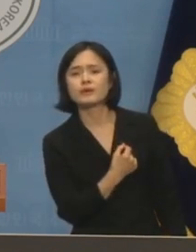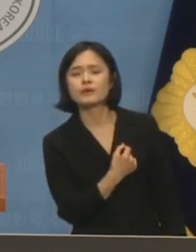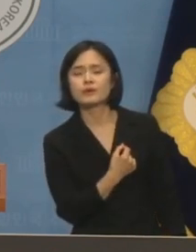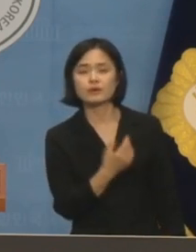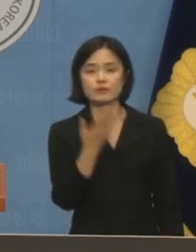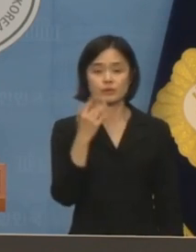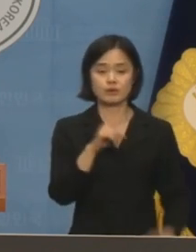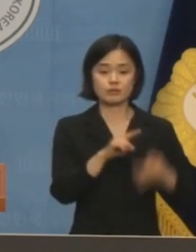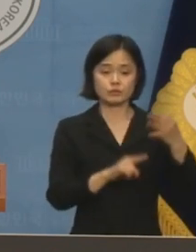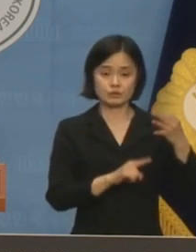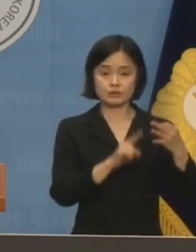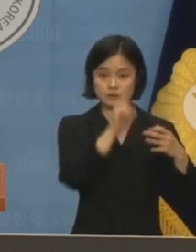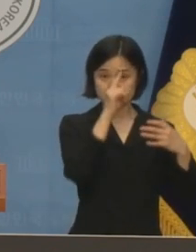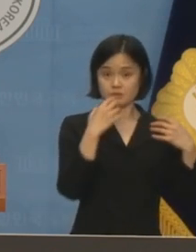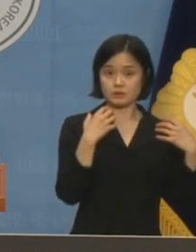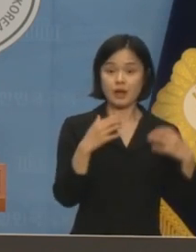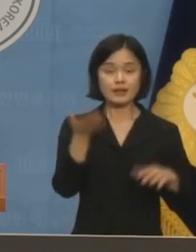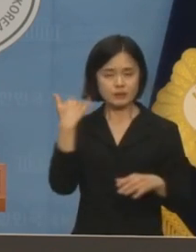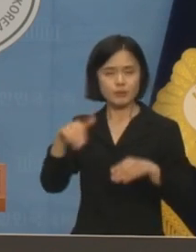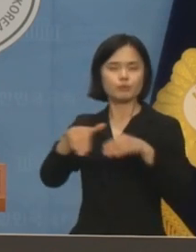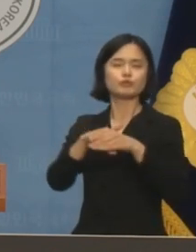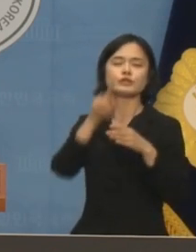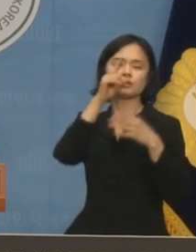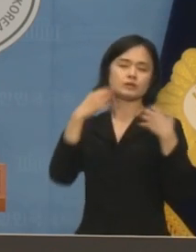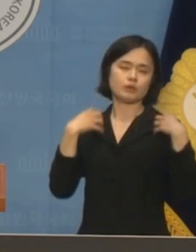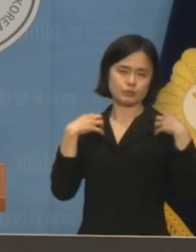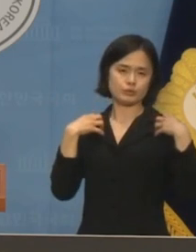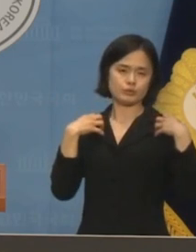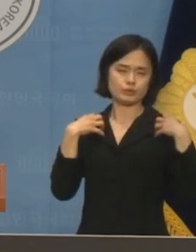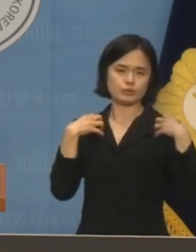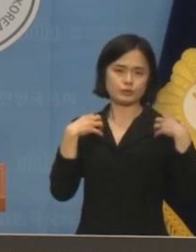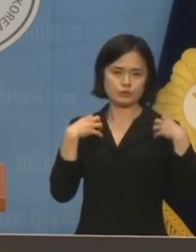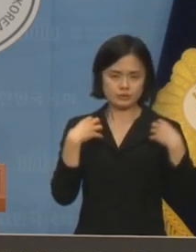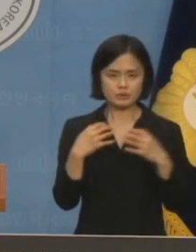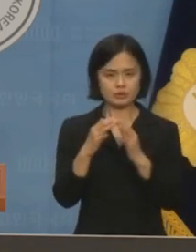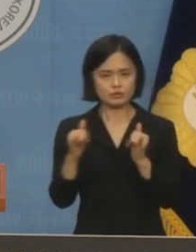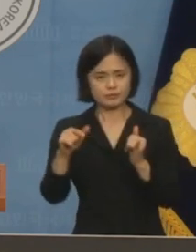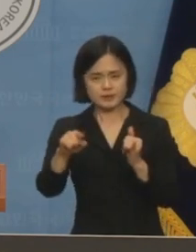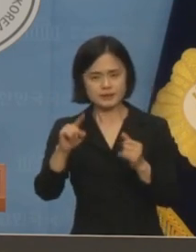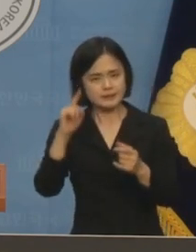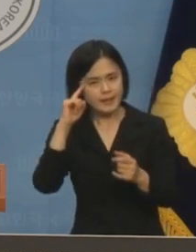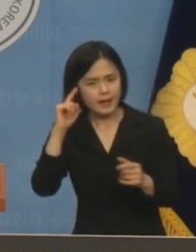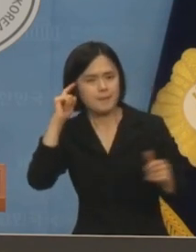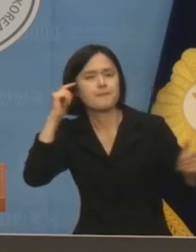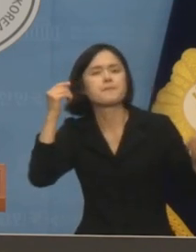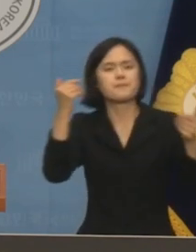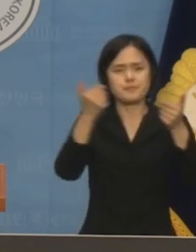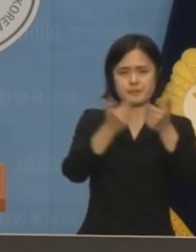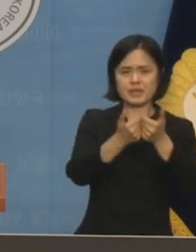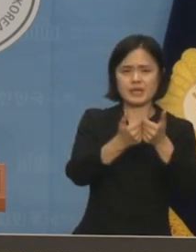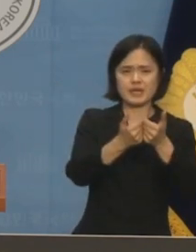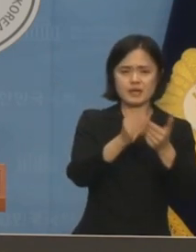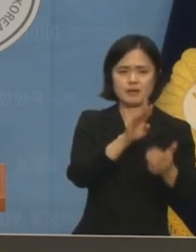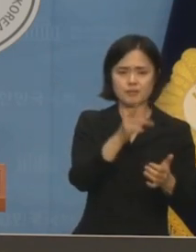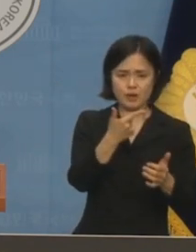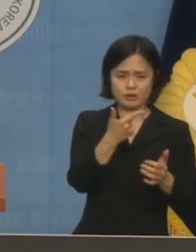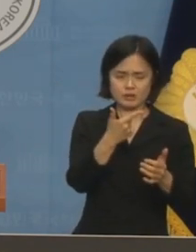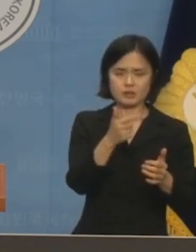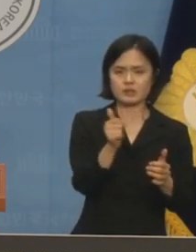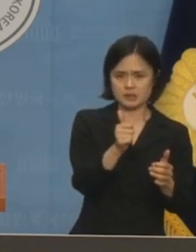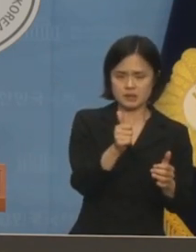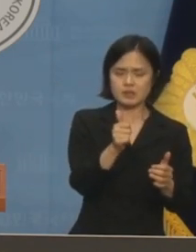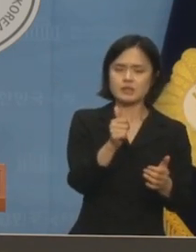고 변희수 하사 사건에 대해 다수 국민 의사를 거역하며 취해온 조치들에 대해 끊임없이 문제점을